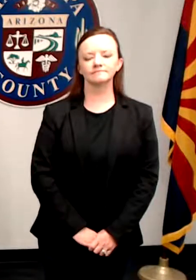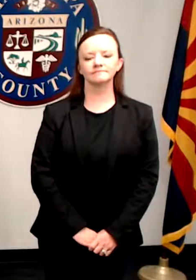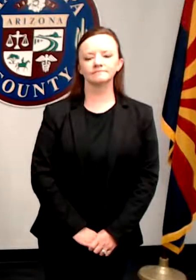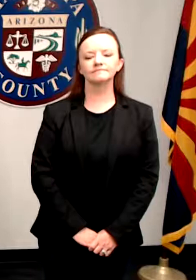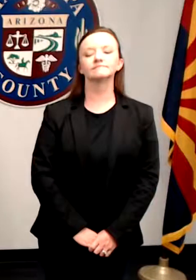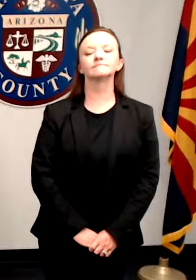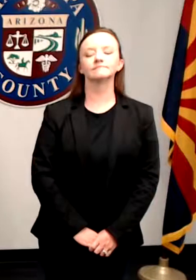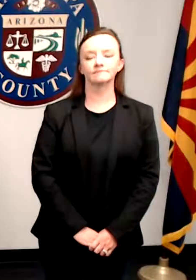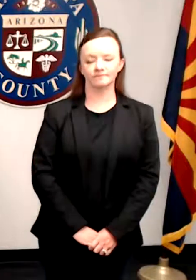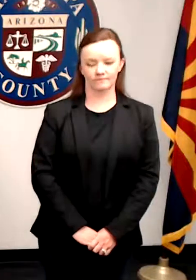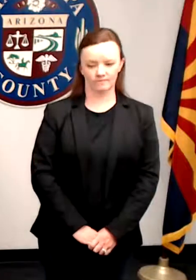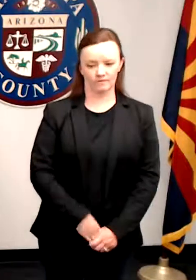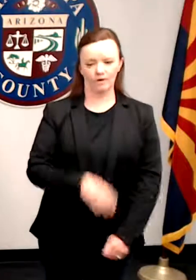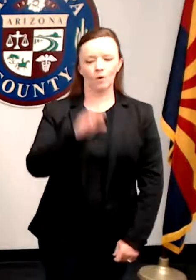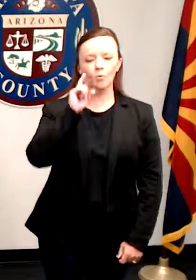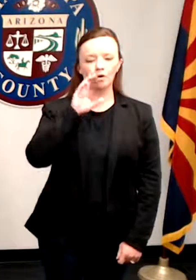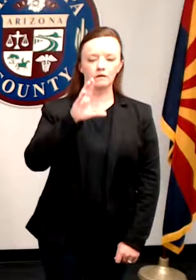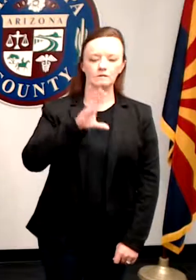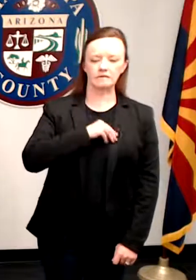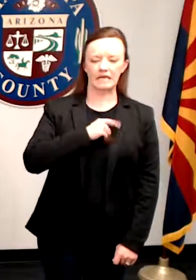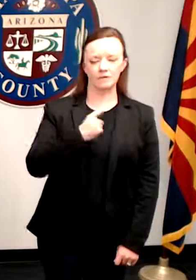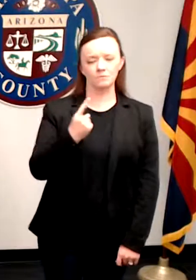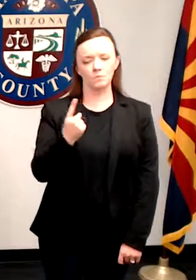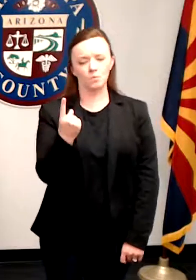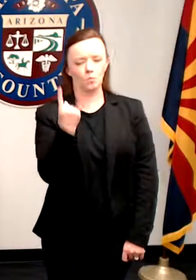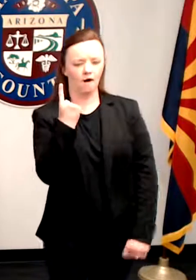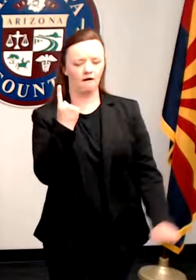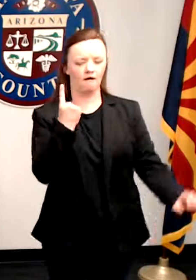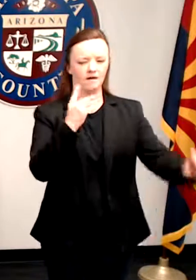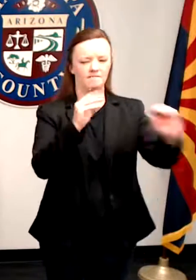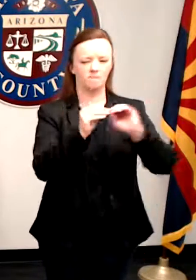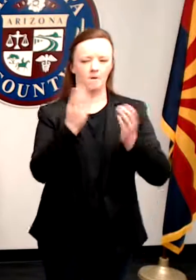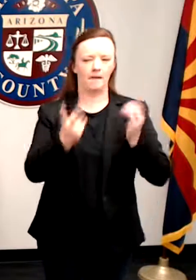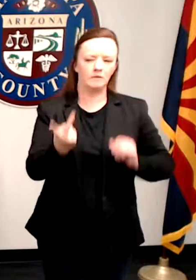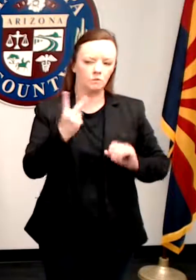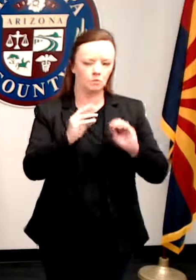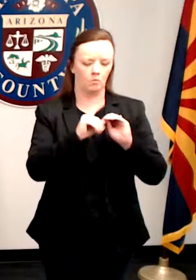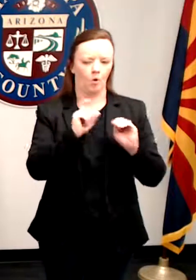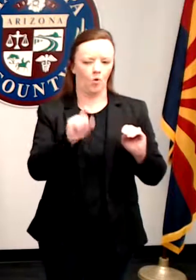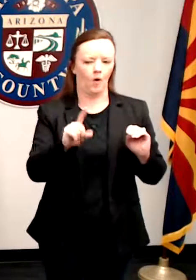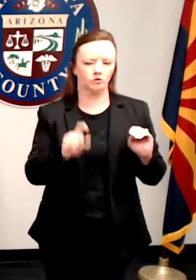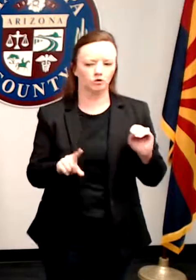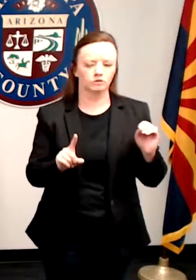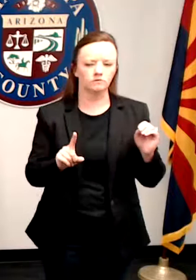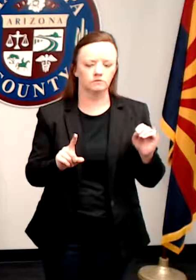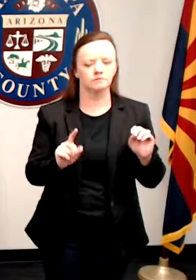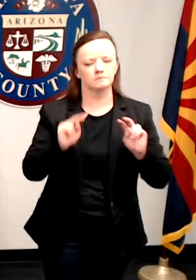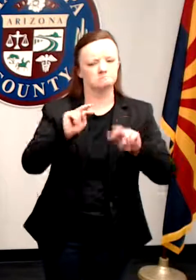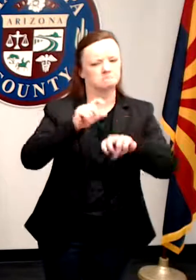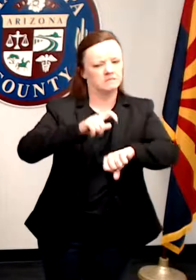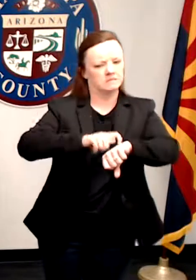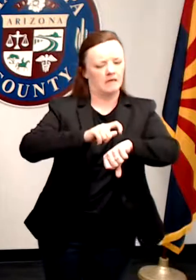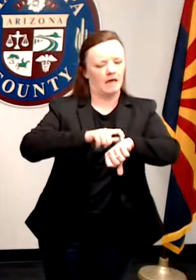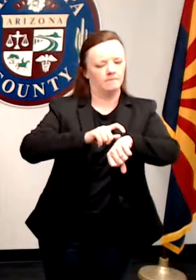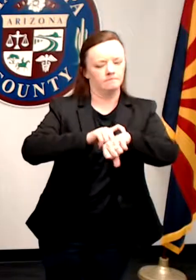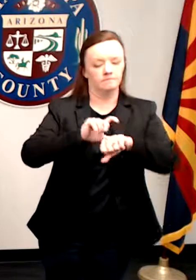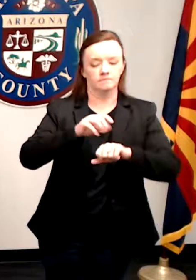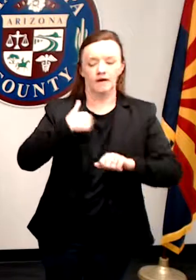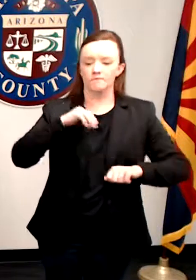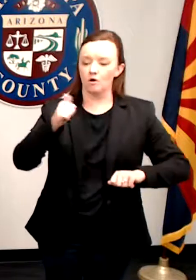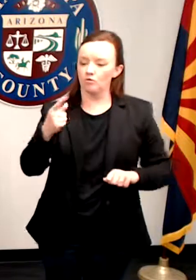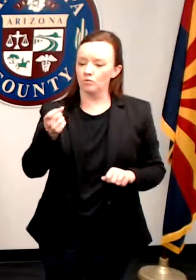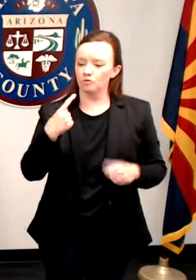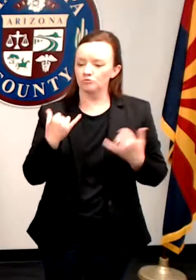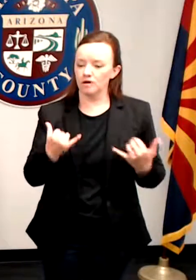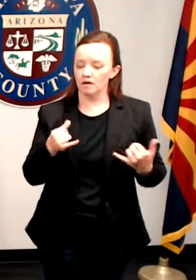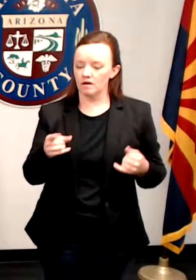All right, so we have time for one, maybe two more questions. So kind of watching the clock here a little bit. Chad, do we have somebody else with a question